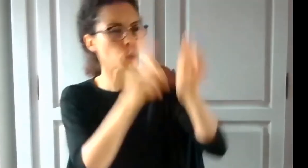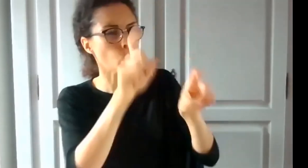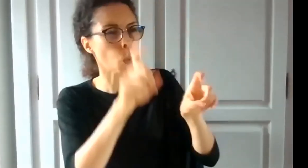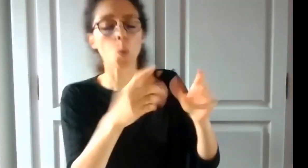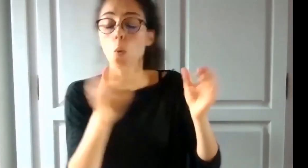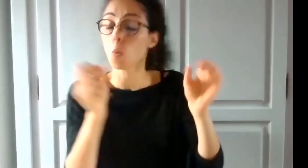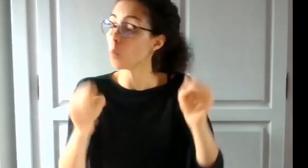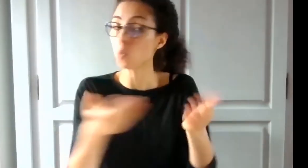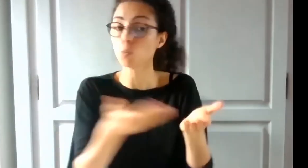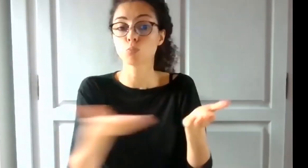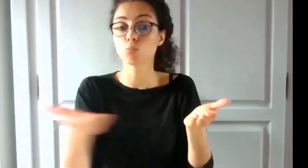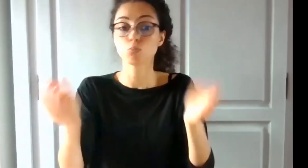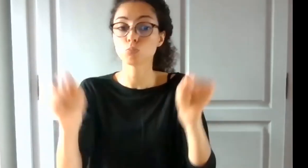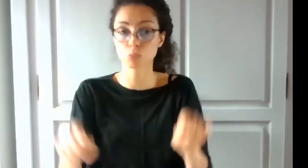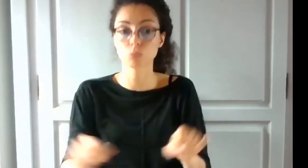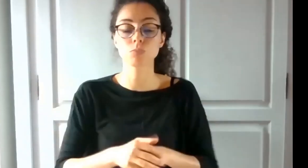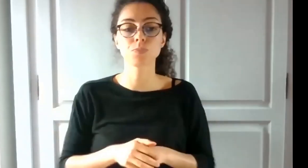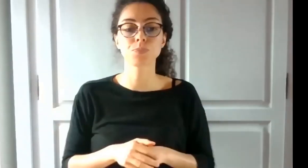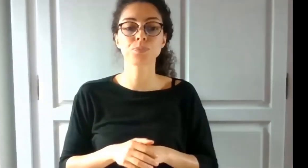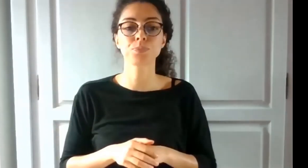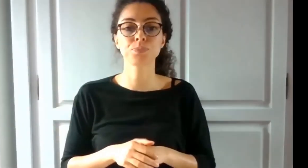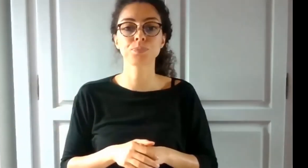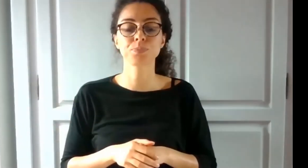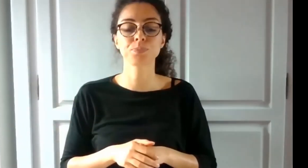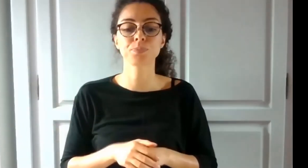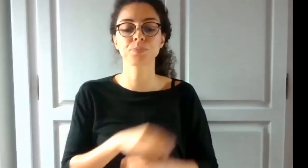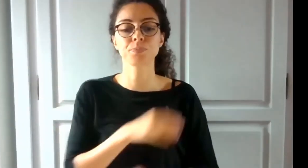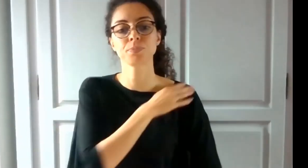ce que vous venez d'entendre.